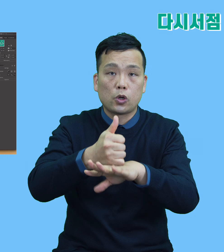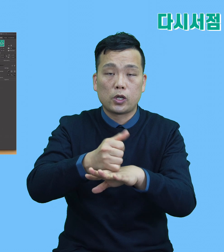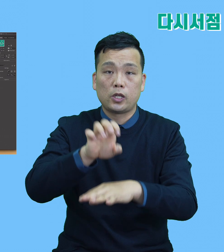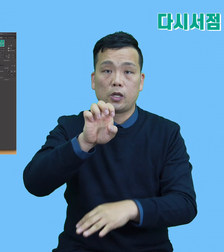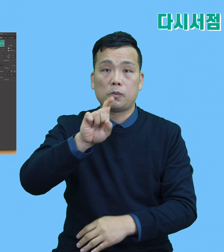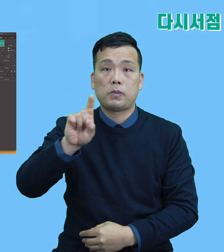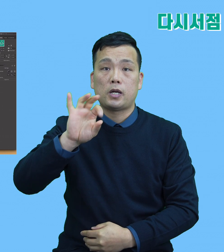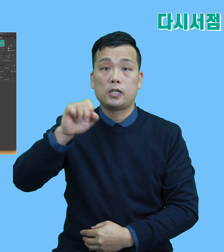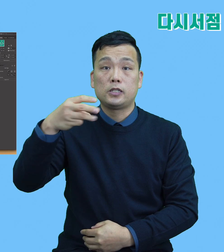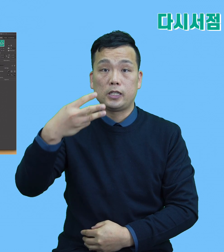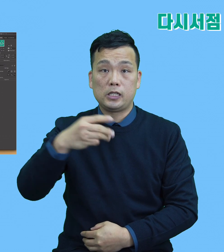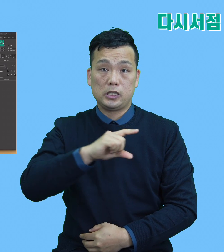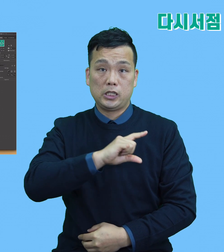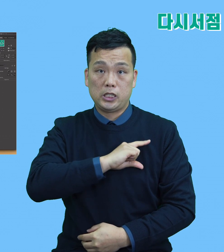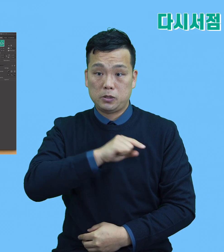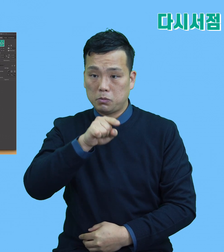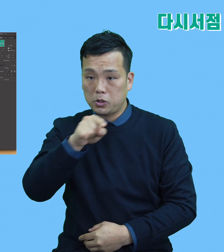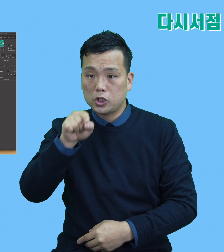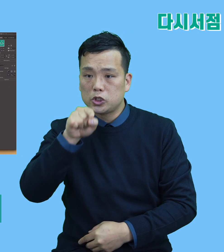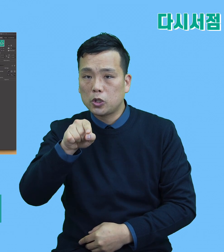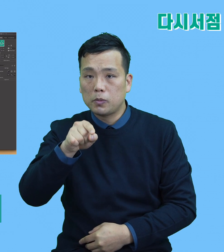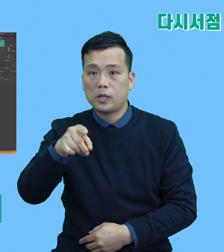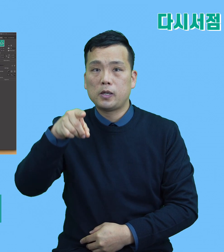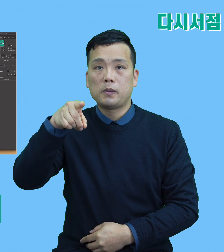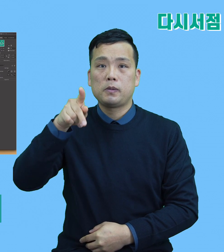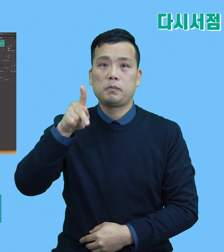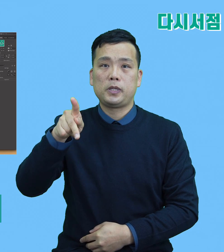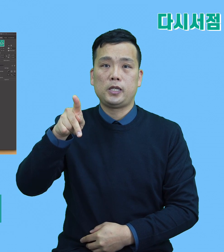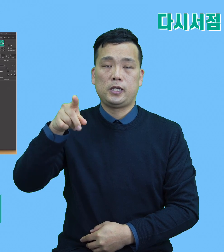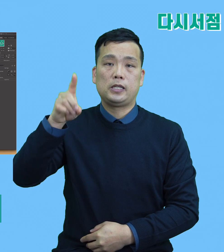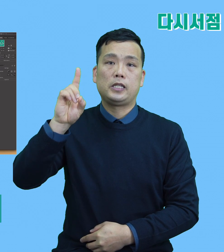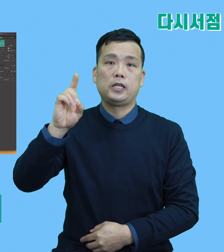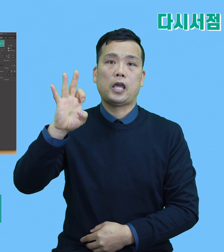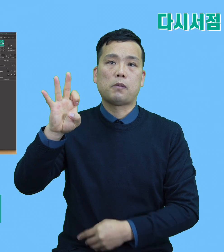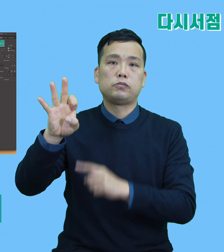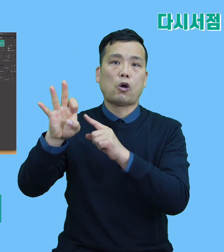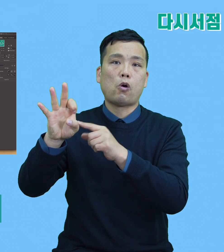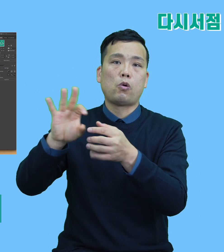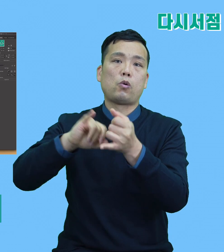파일의 확장자가 PDF 파일이어야 한다는 점이 중요합니다.